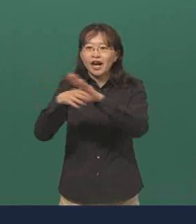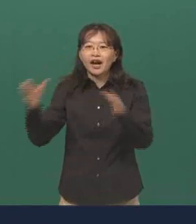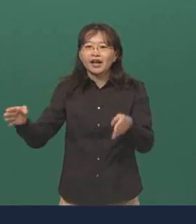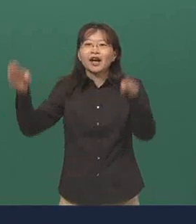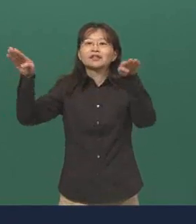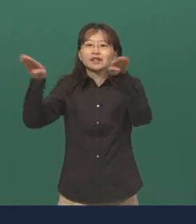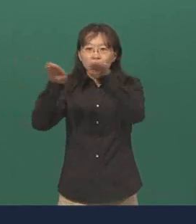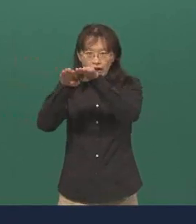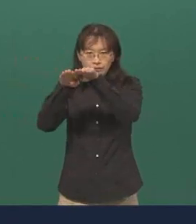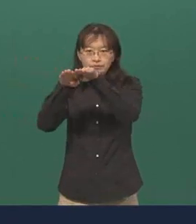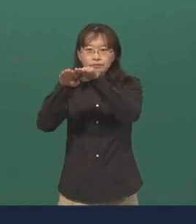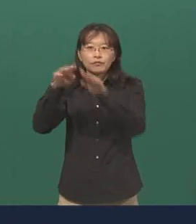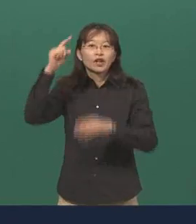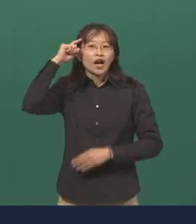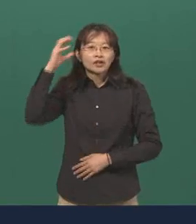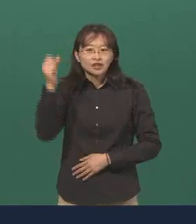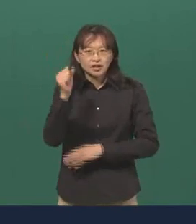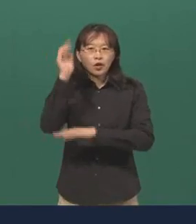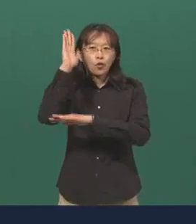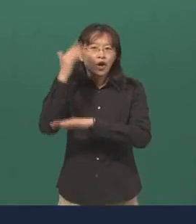江八幡市文化会館です。